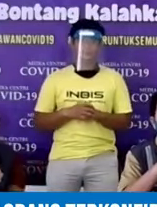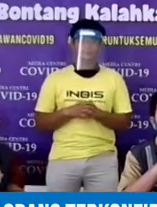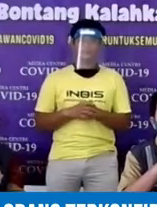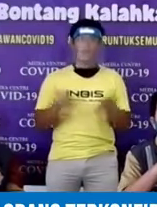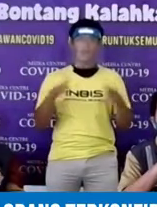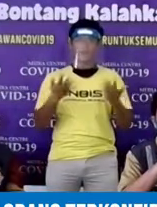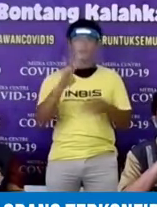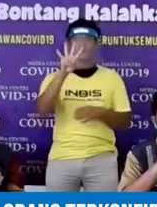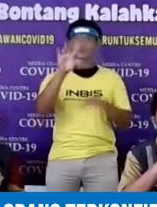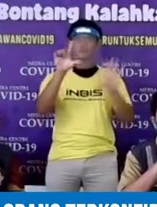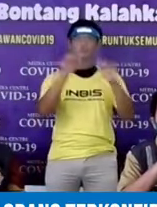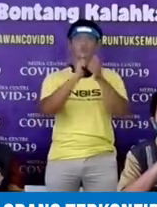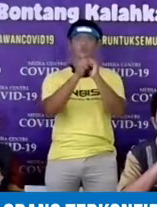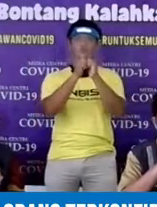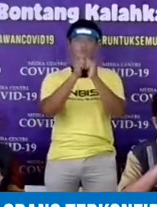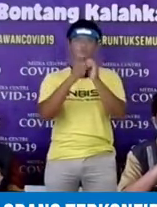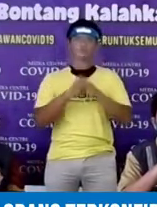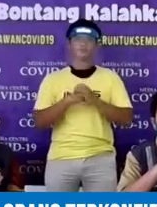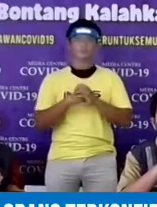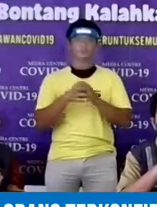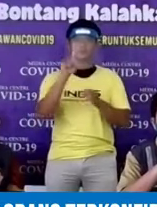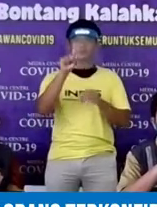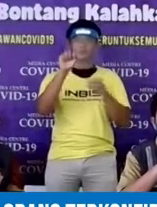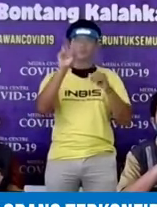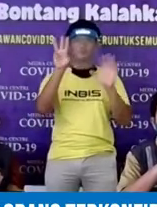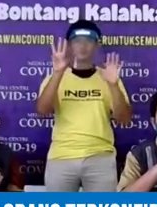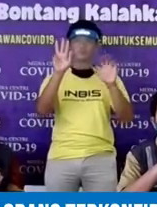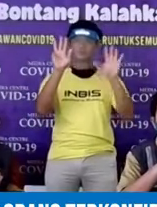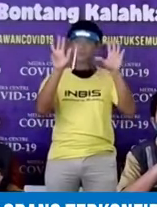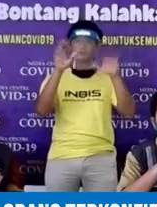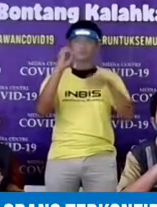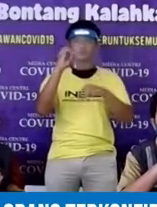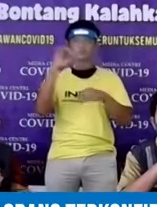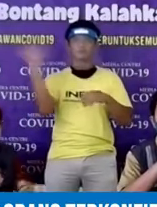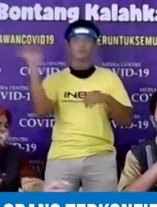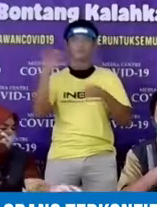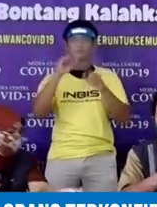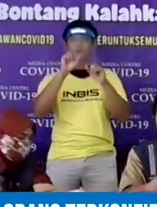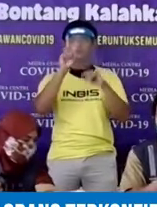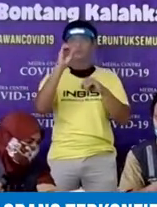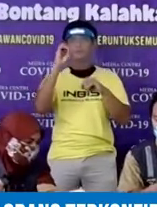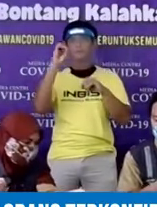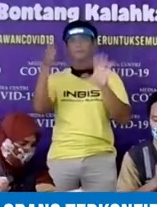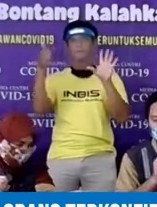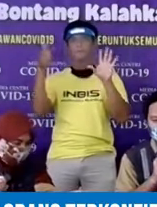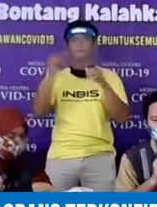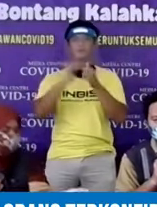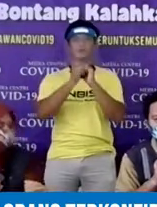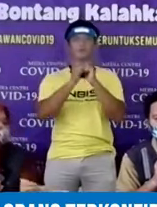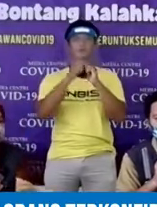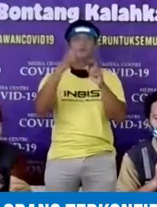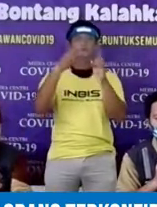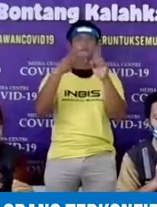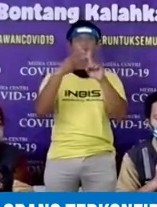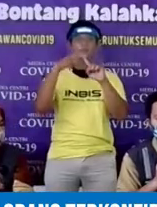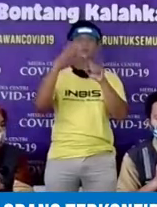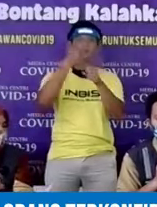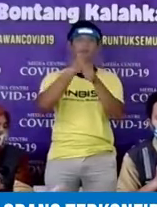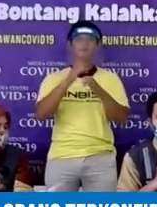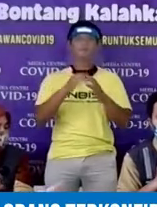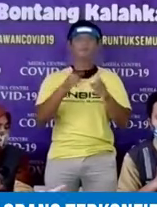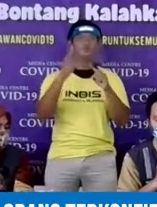kasus jadi dari ratus 80wg sampai dengan 206.3 tanggal 20 tahun untuk tanggal